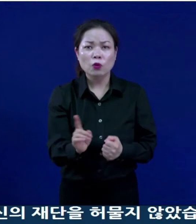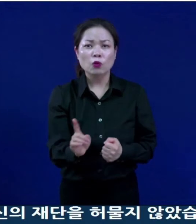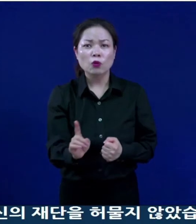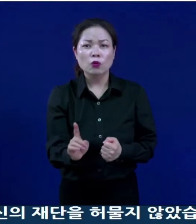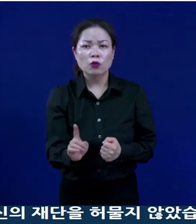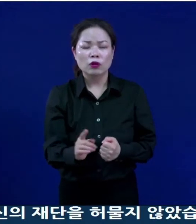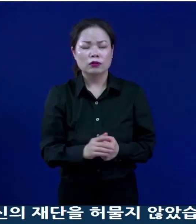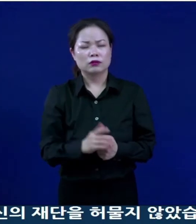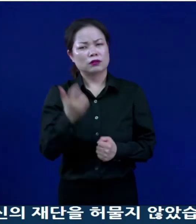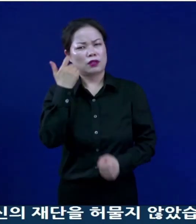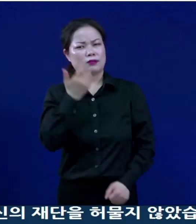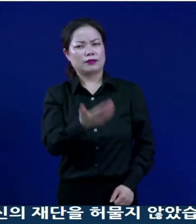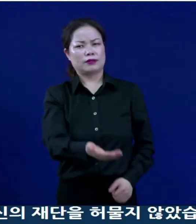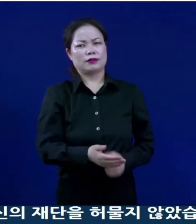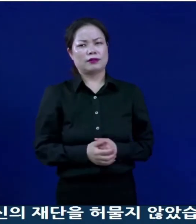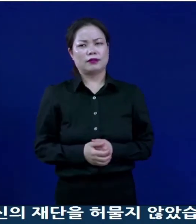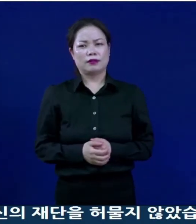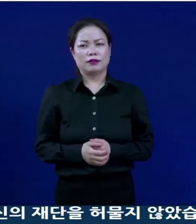어찌하여 그리하였느냐.